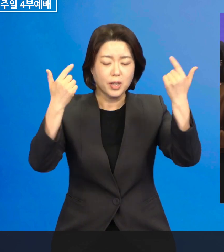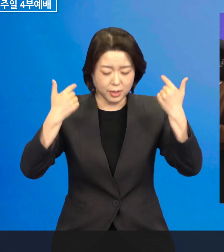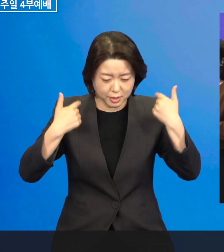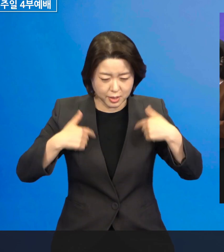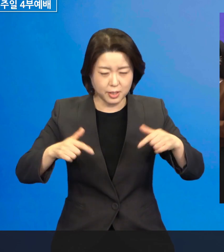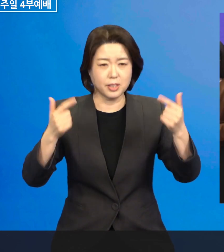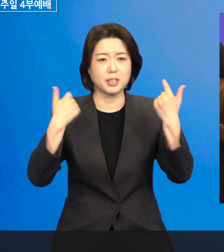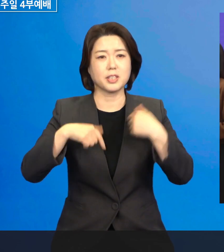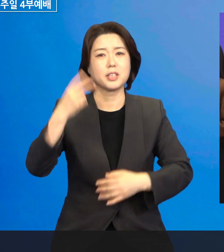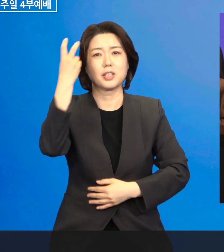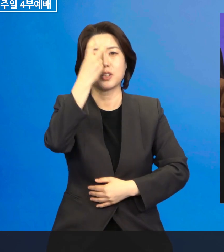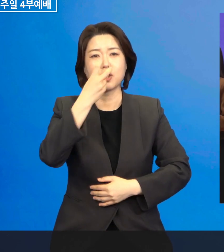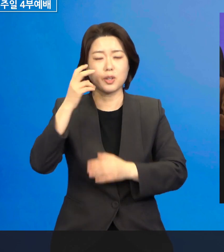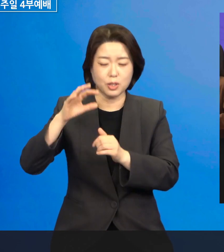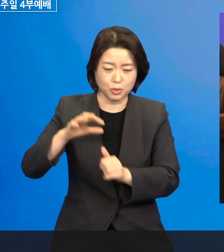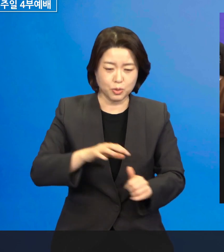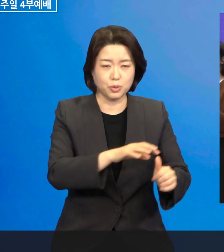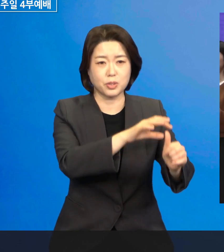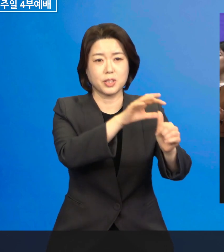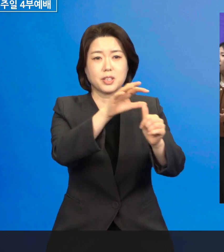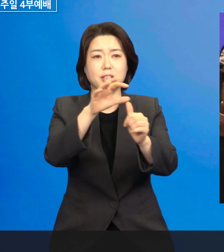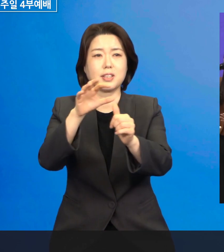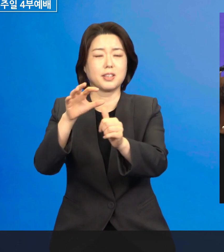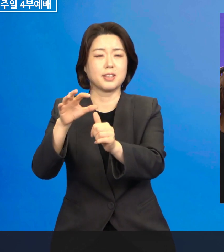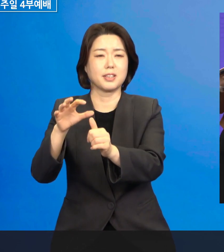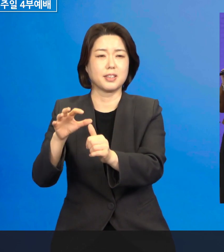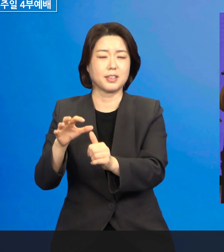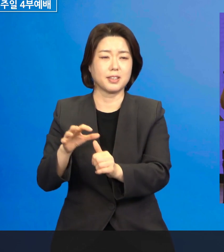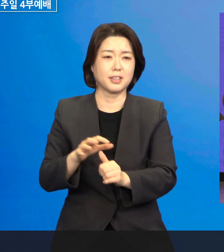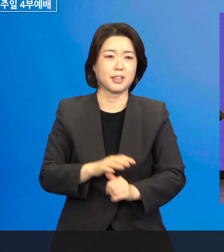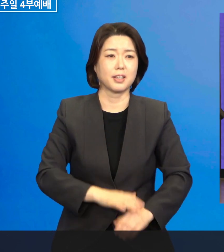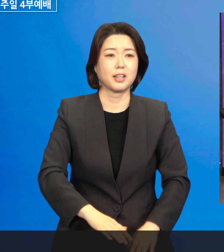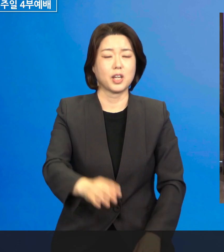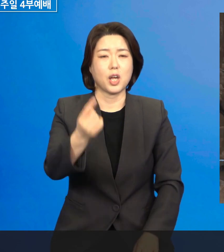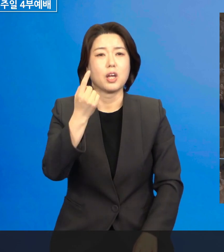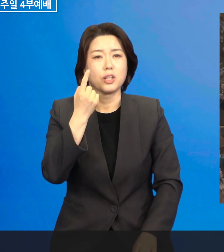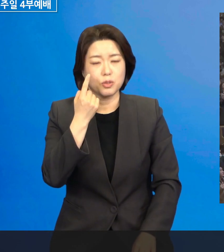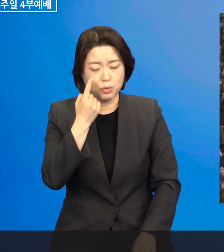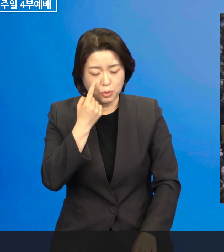힘주시고 늘 두 손 들고 찬양합시다. 눈을 들어 주를 보라.